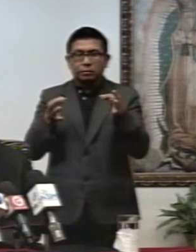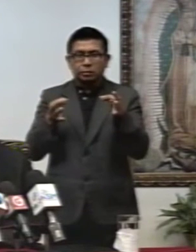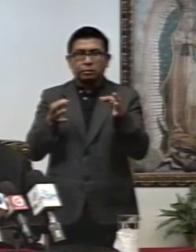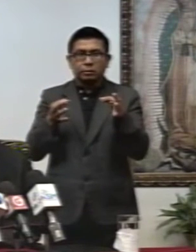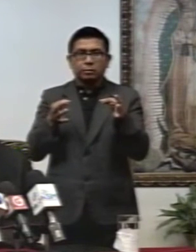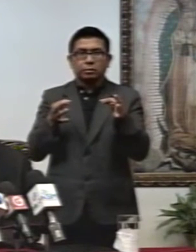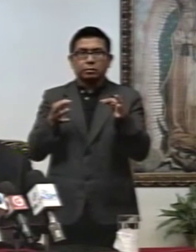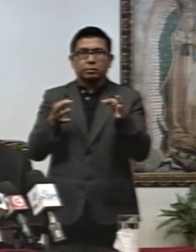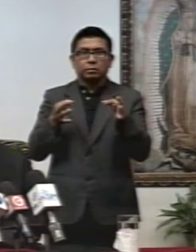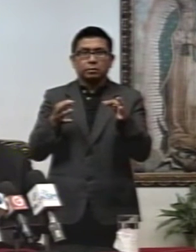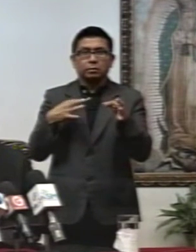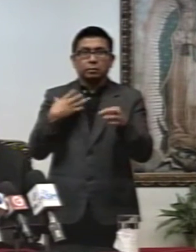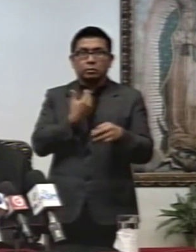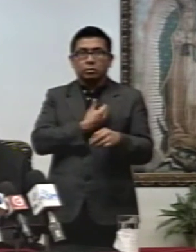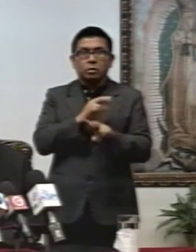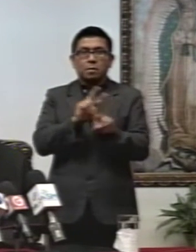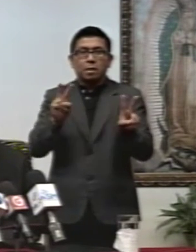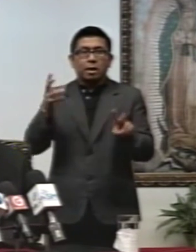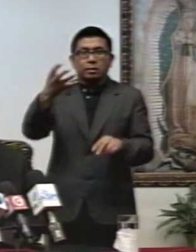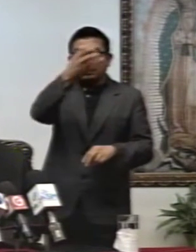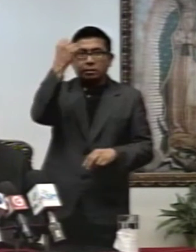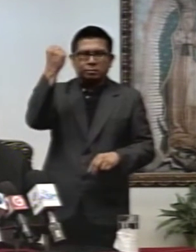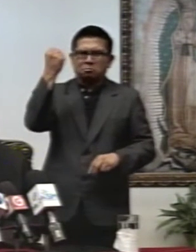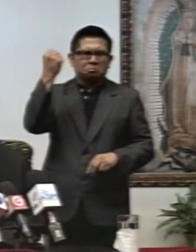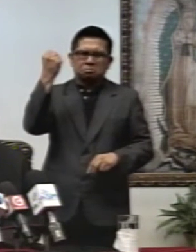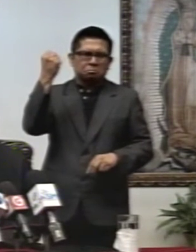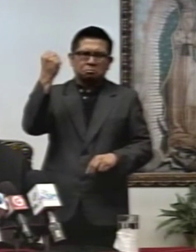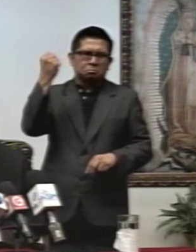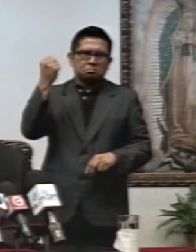las que se va a obtener la paz. Seguramente no.